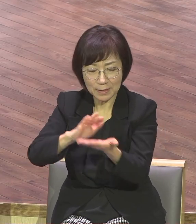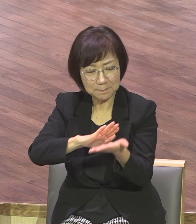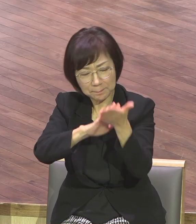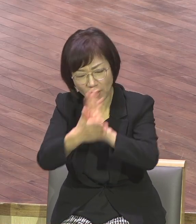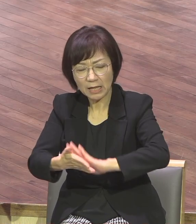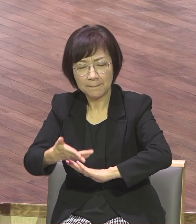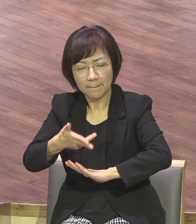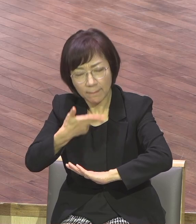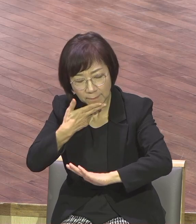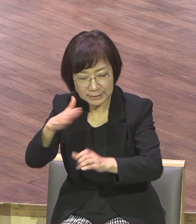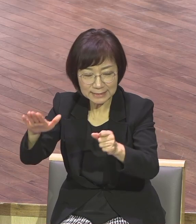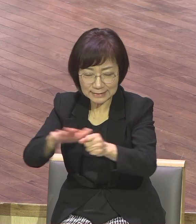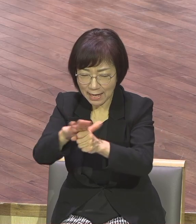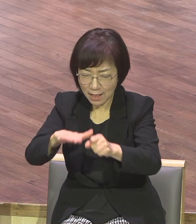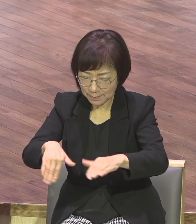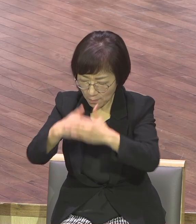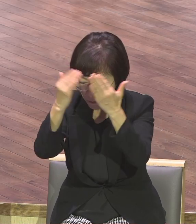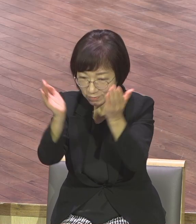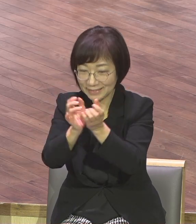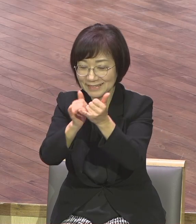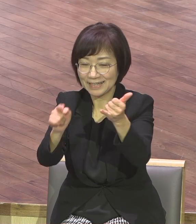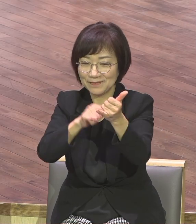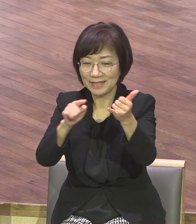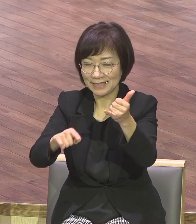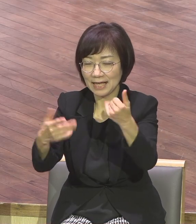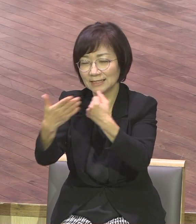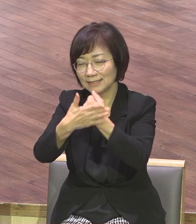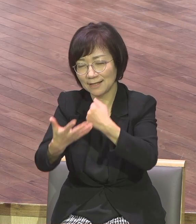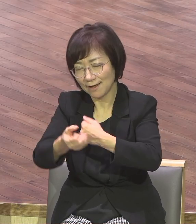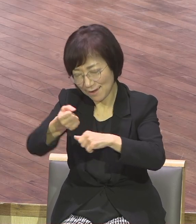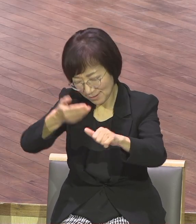사랑하는 모든 자에게 은혜가 있을지어다.